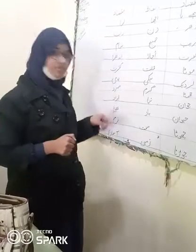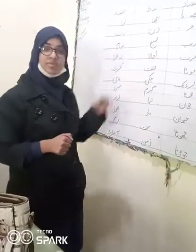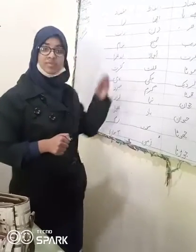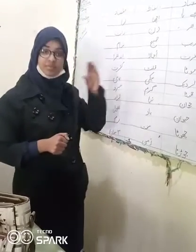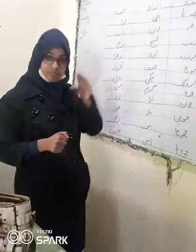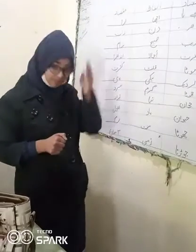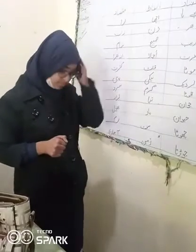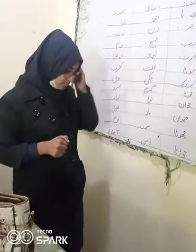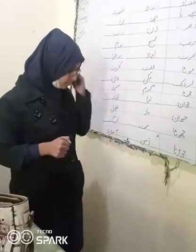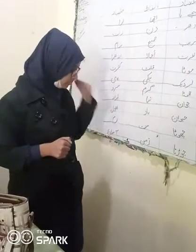भूल,